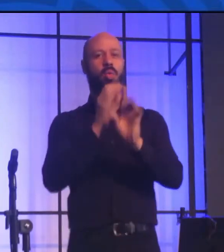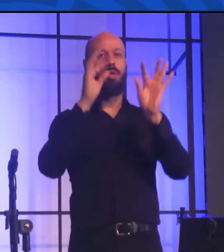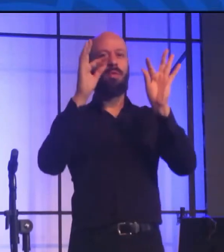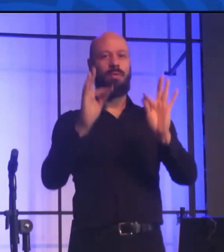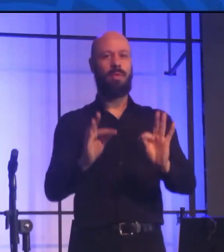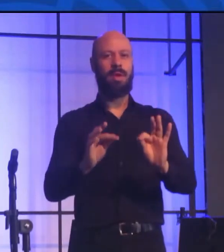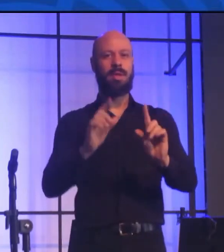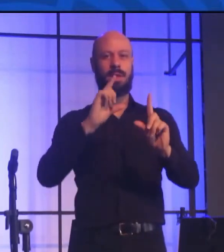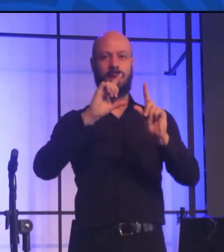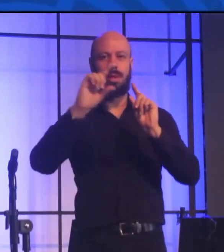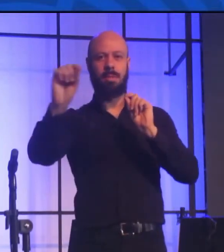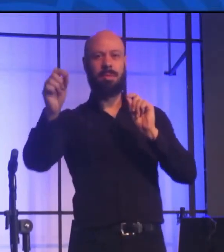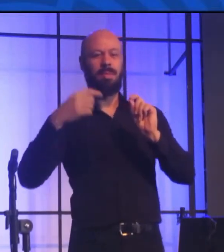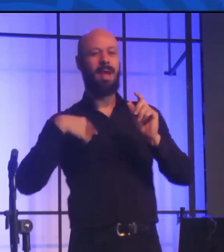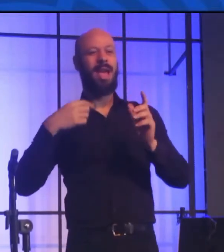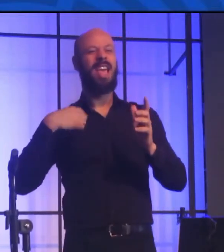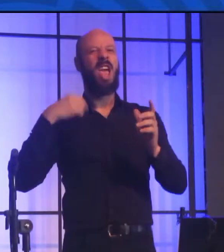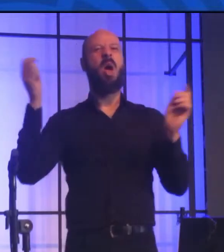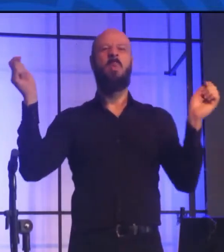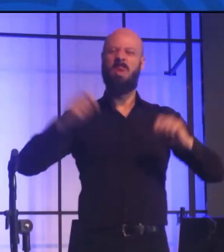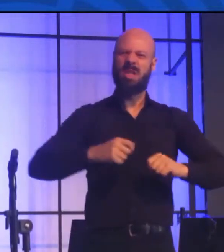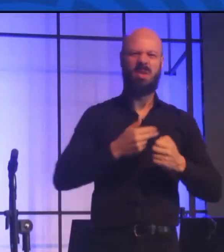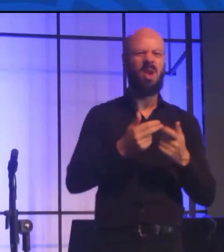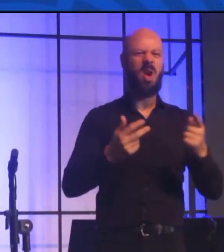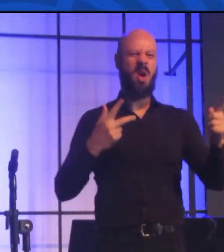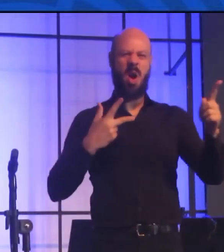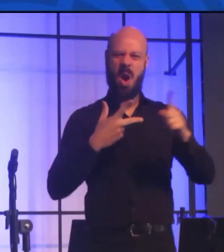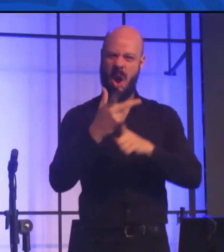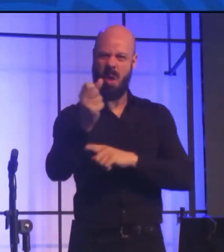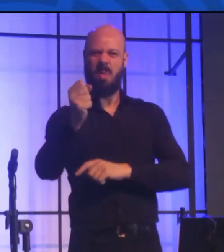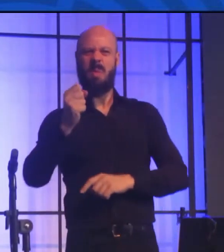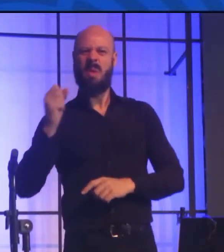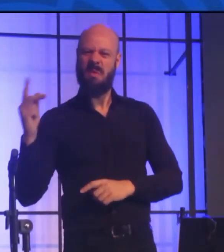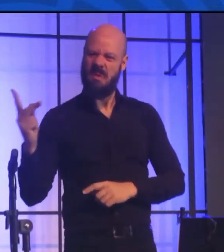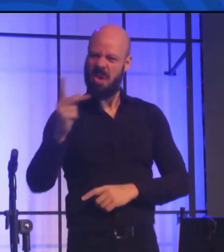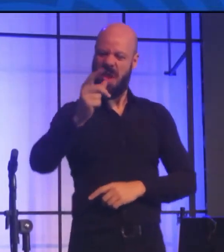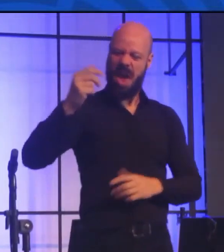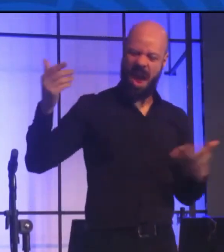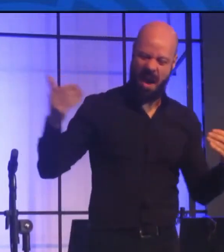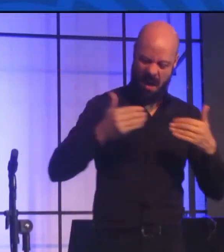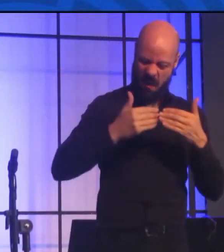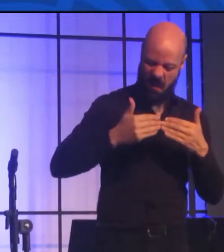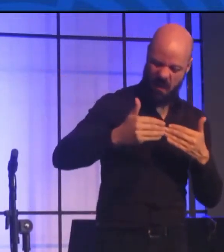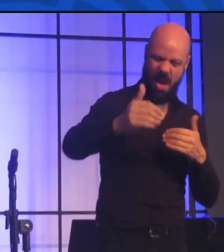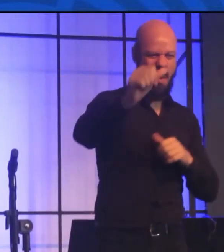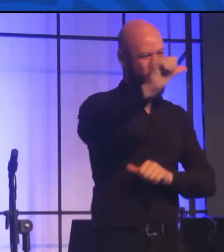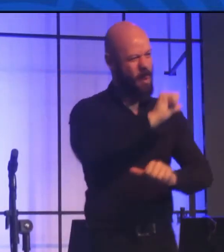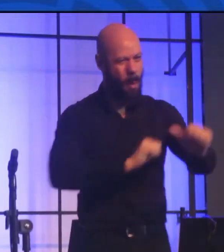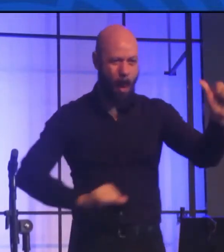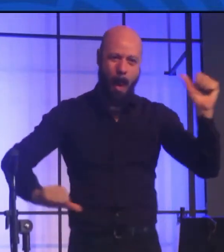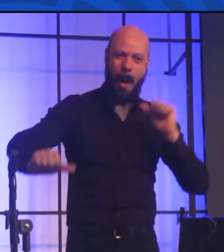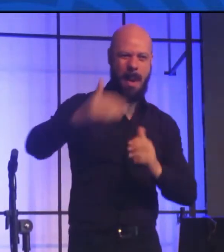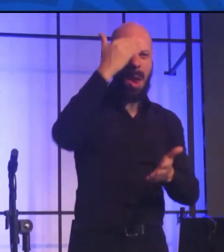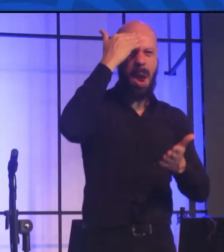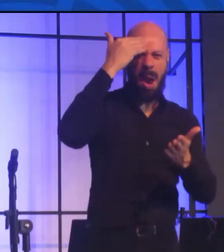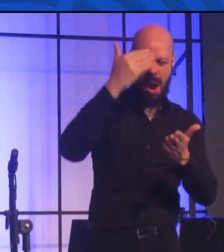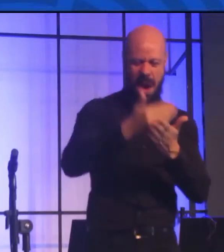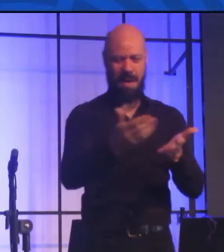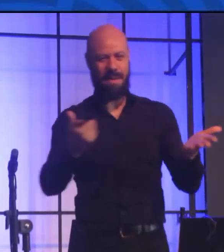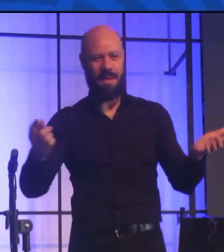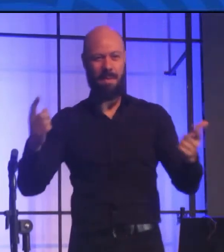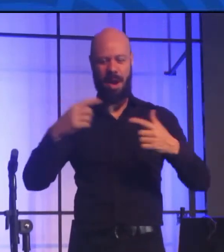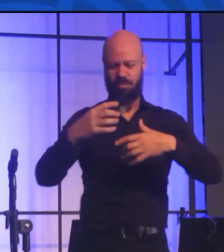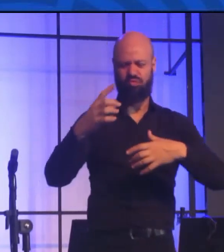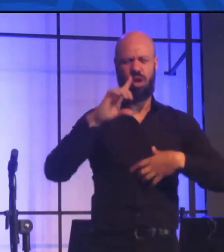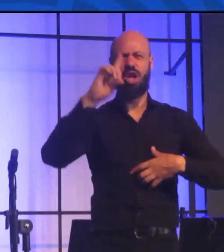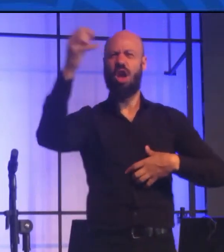qualquer coisa. Que agora vai, que agora as coisas vão mudar. Que eu